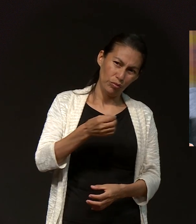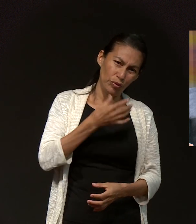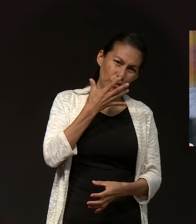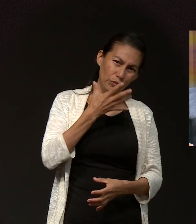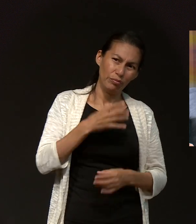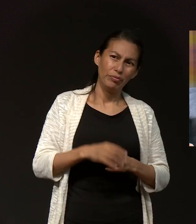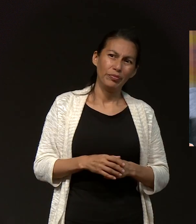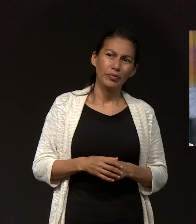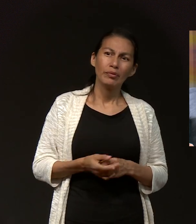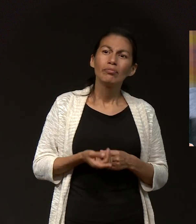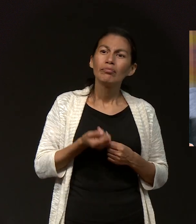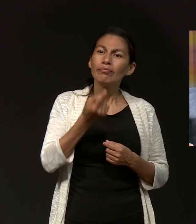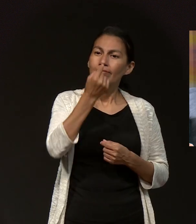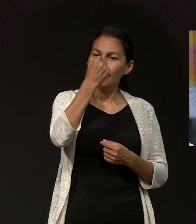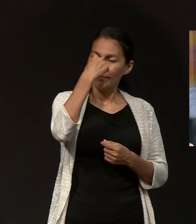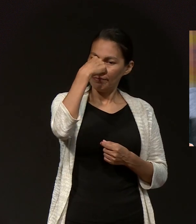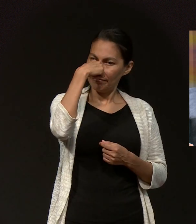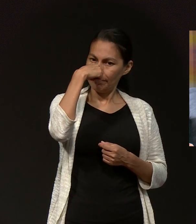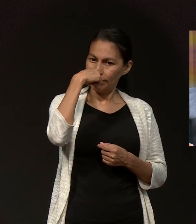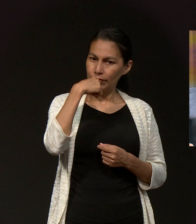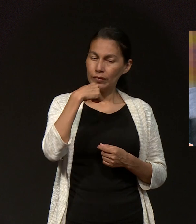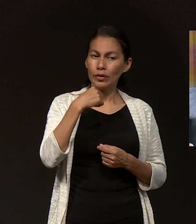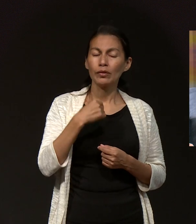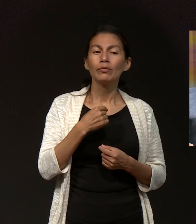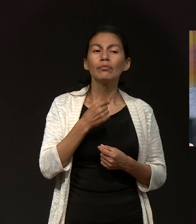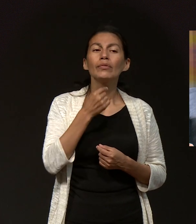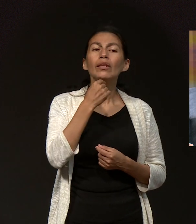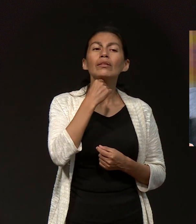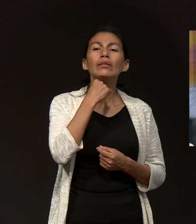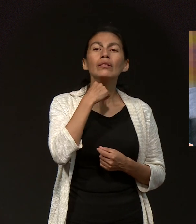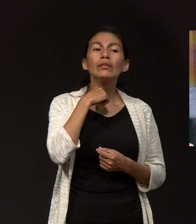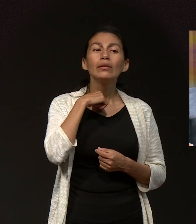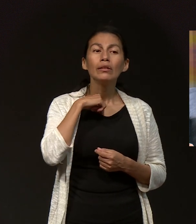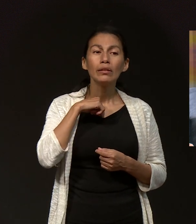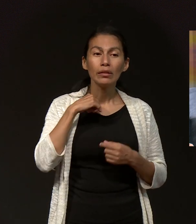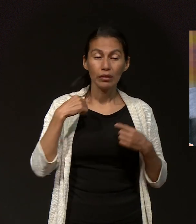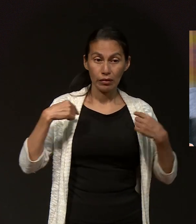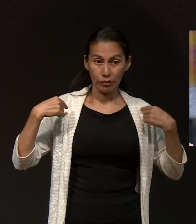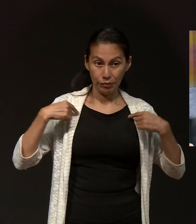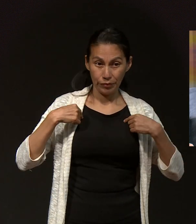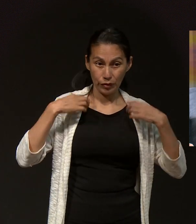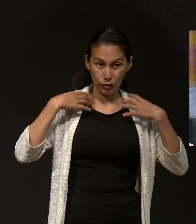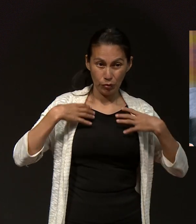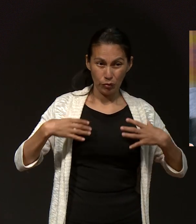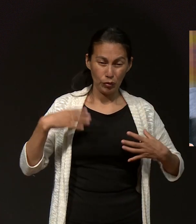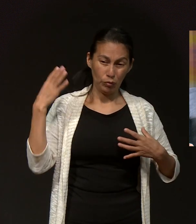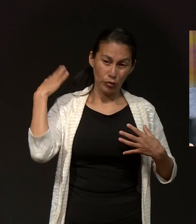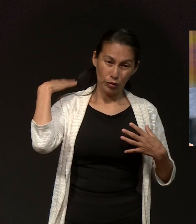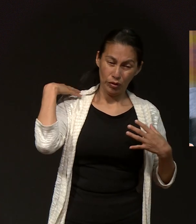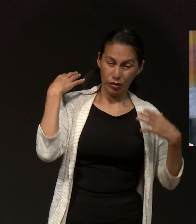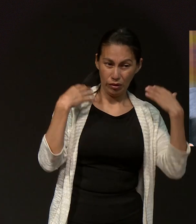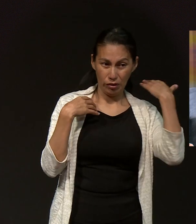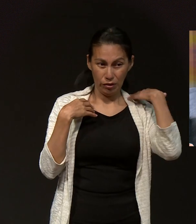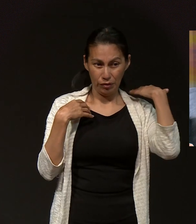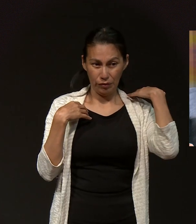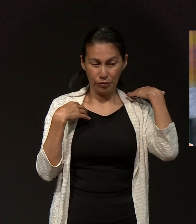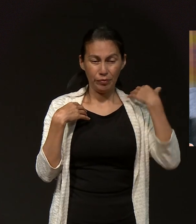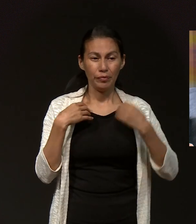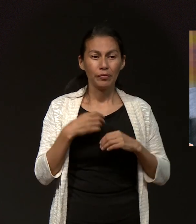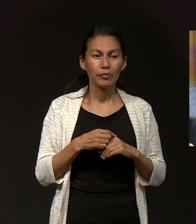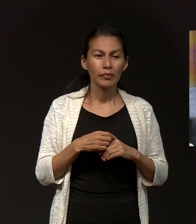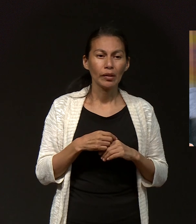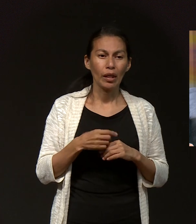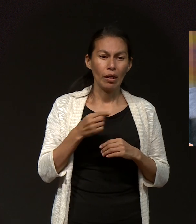con un método muy invasivo, que es básicamente introducir un tubo por la tráquea directamente a los pulmones,